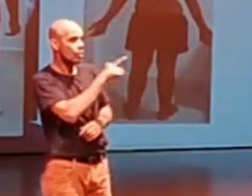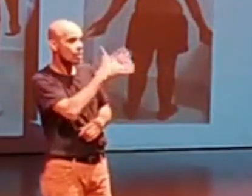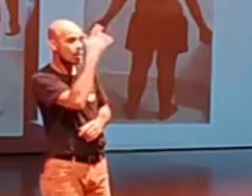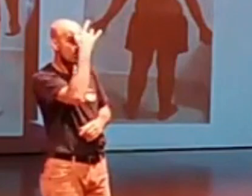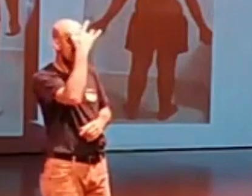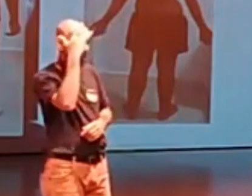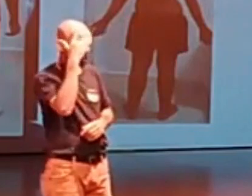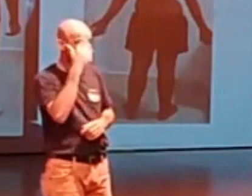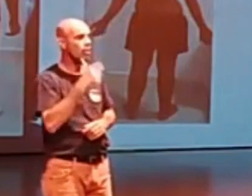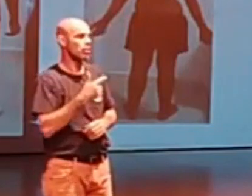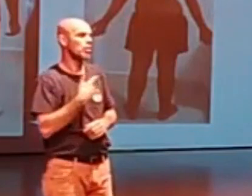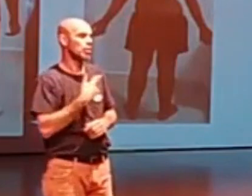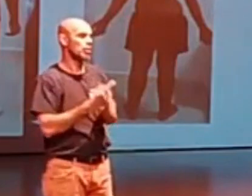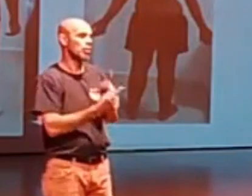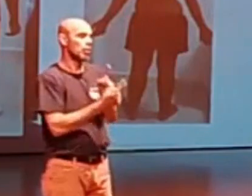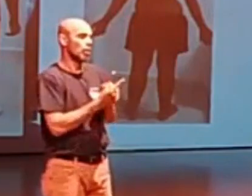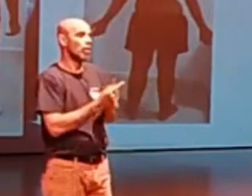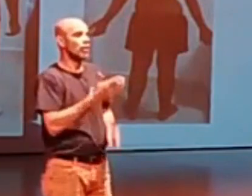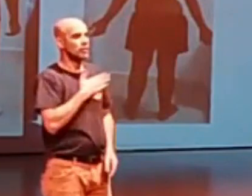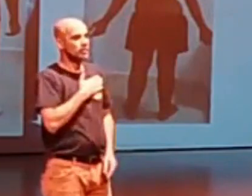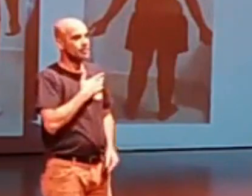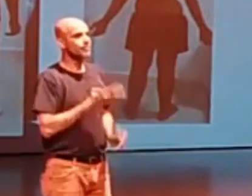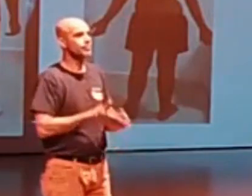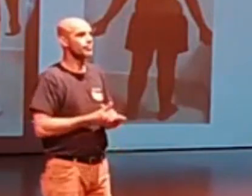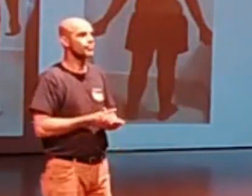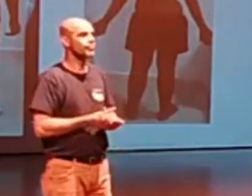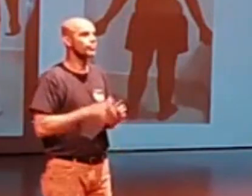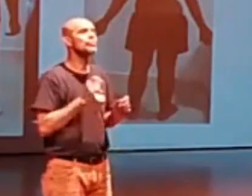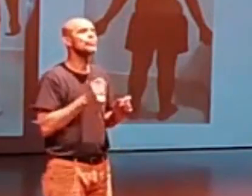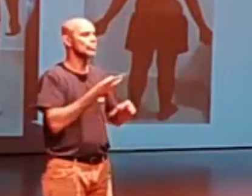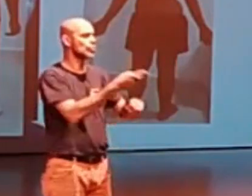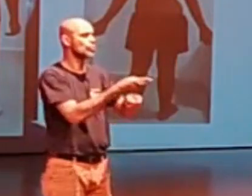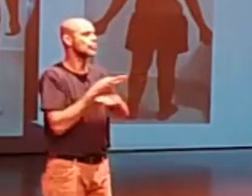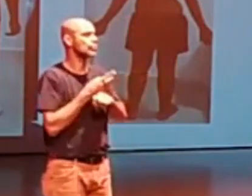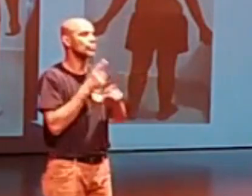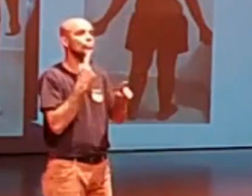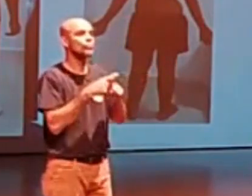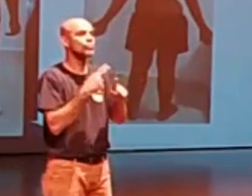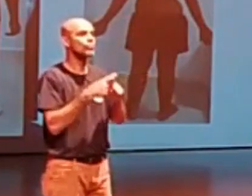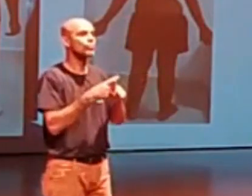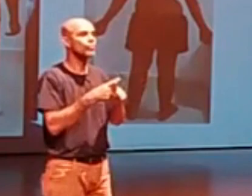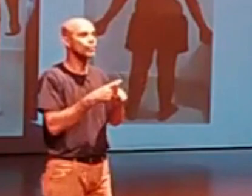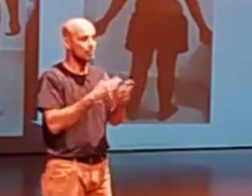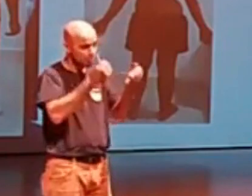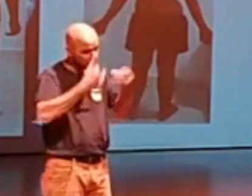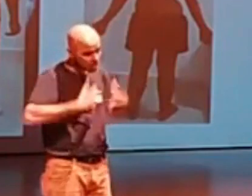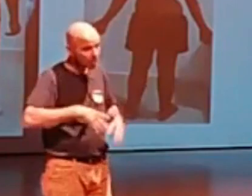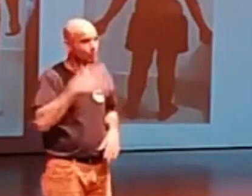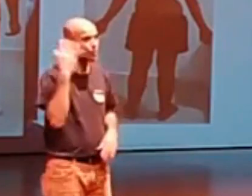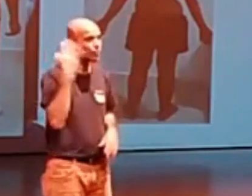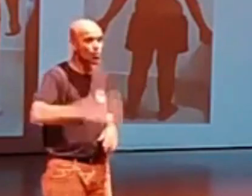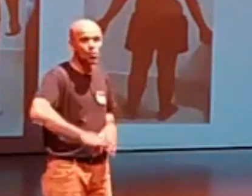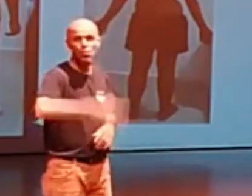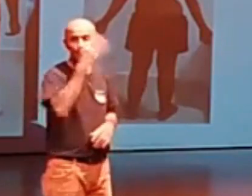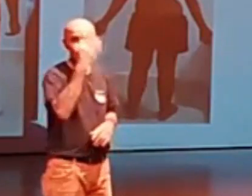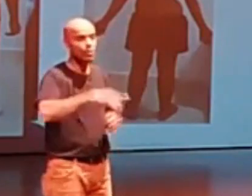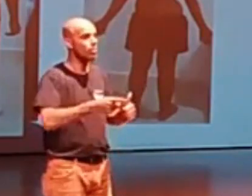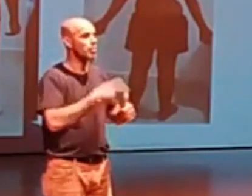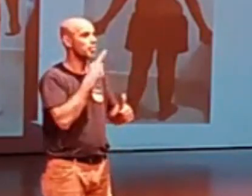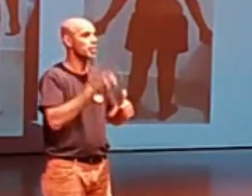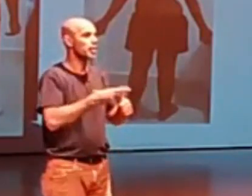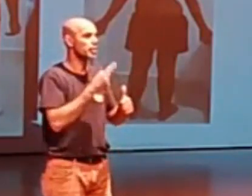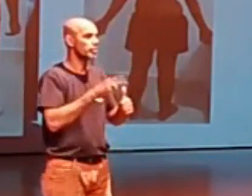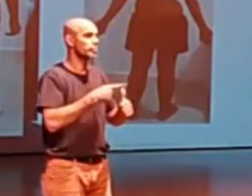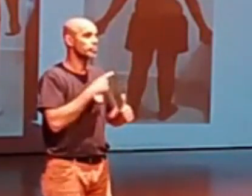essa outra paciente minha. Então, assim, qual foi a procura desses pacientes? Dor. Por que eles têm dor? O primeiro